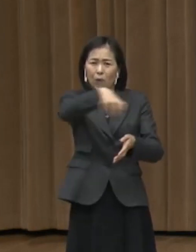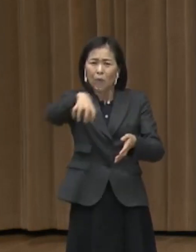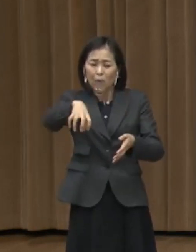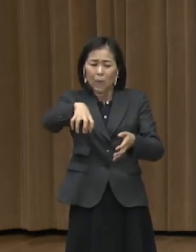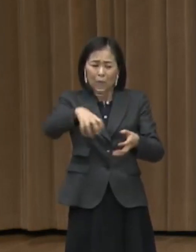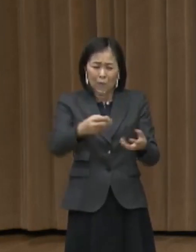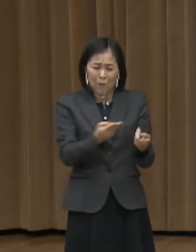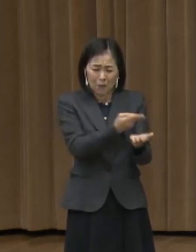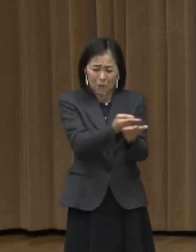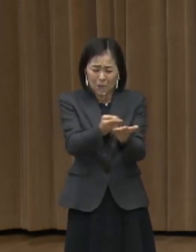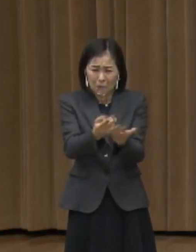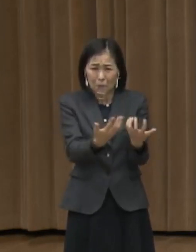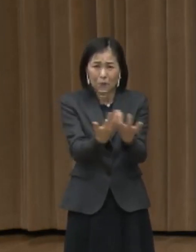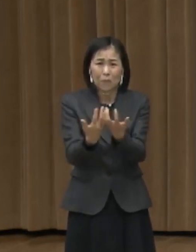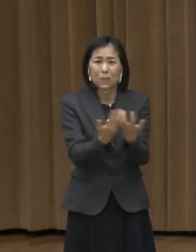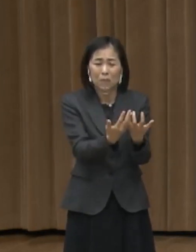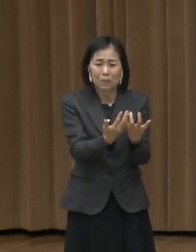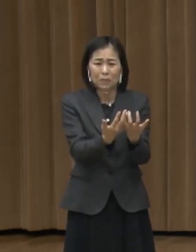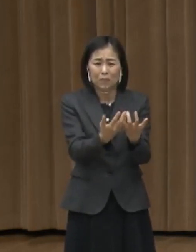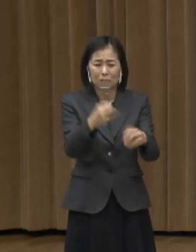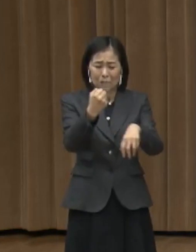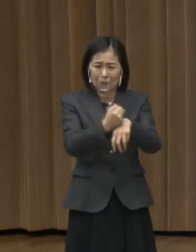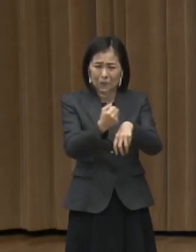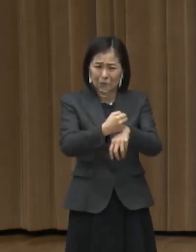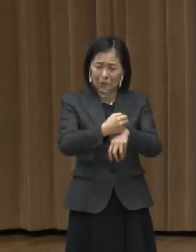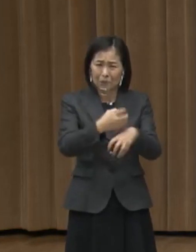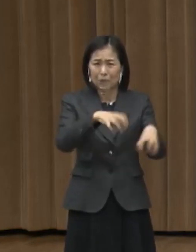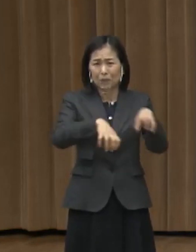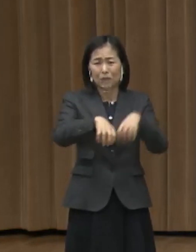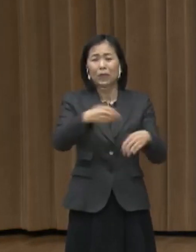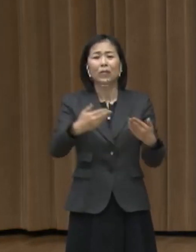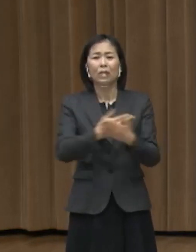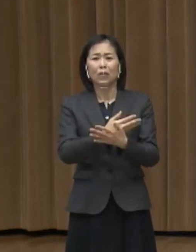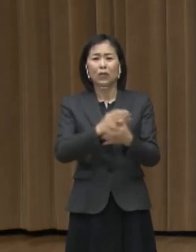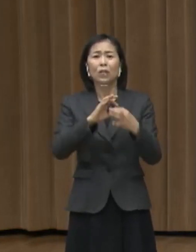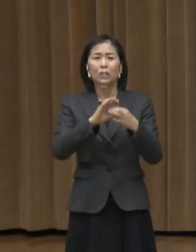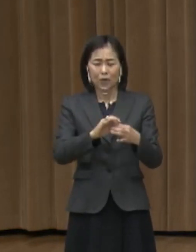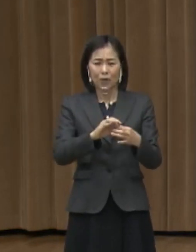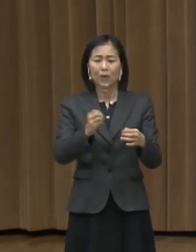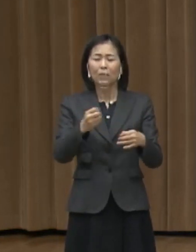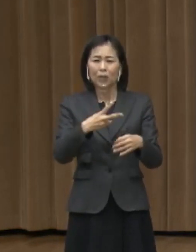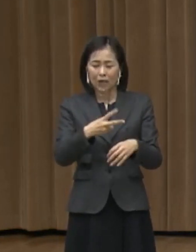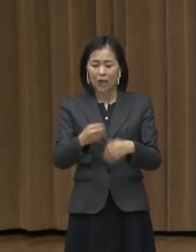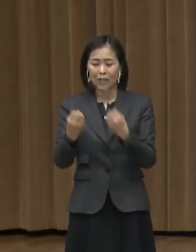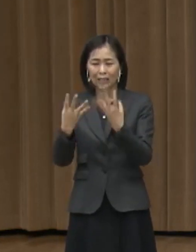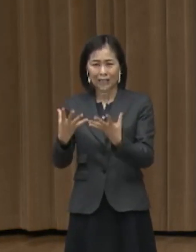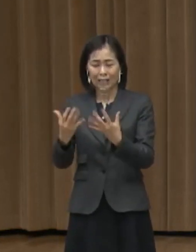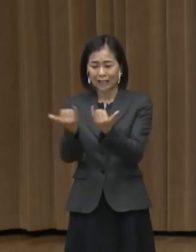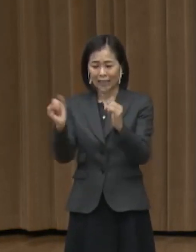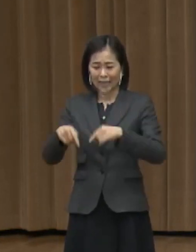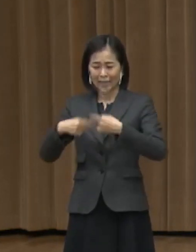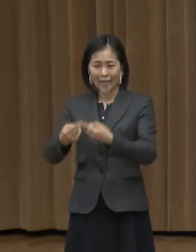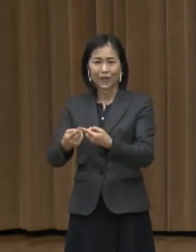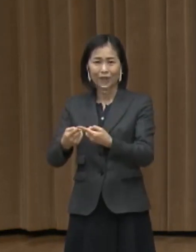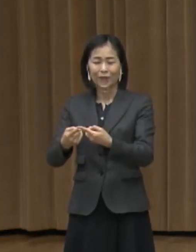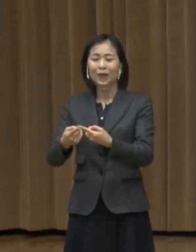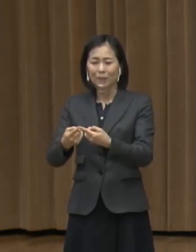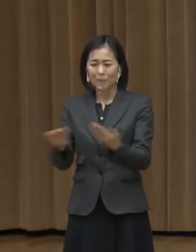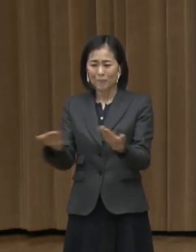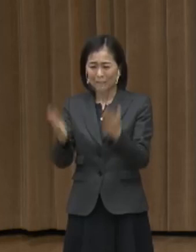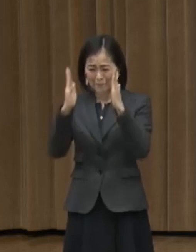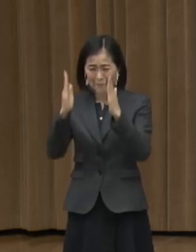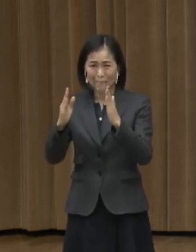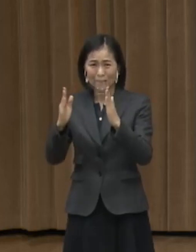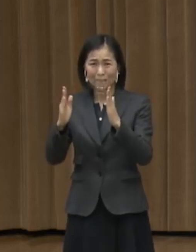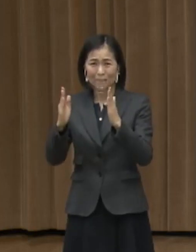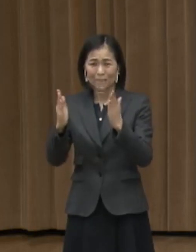よう、また新しい年度に向けて希望に向けた人、燃えた人たちが数多く社会に参加されると思いますけれ